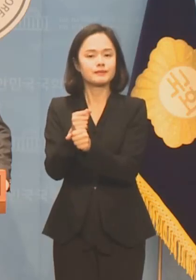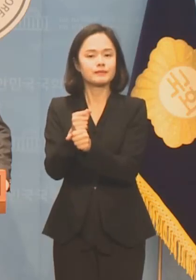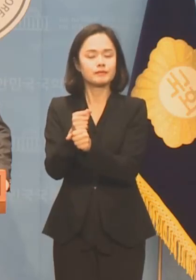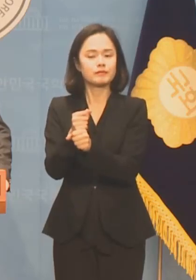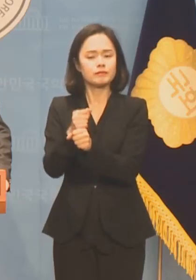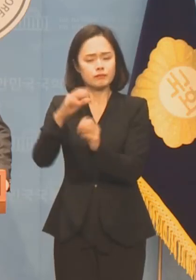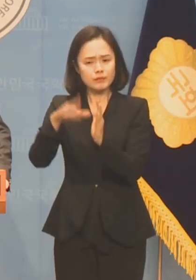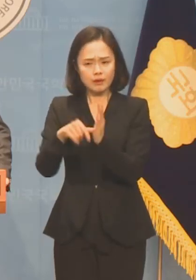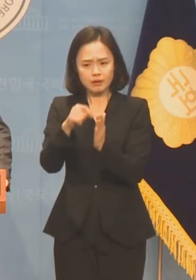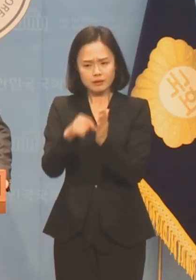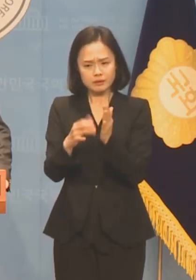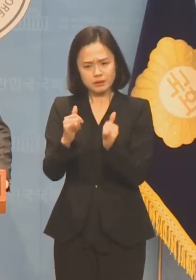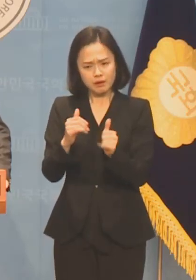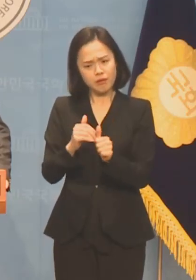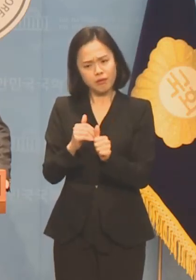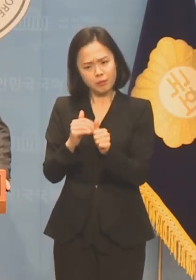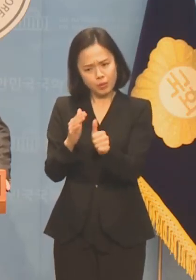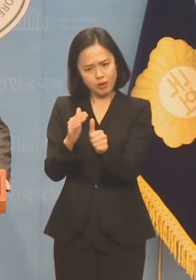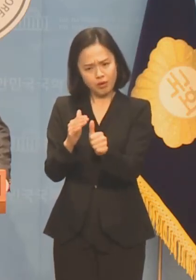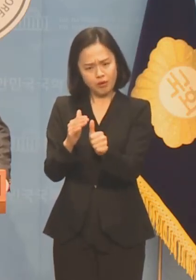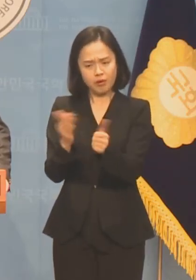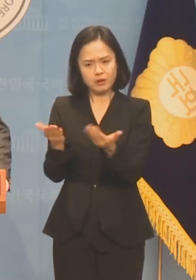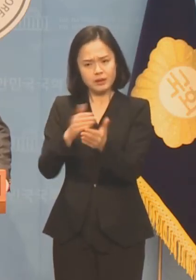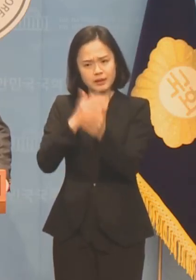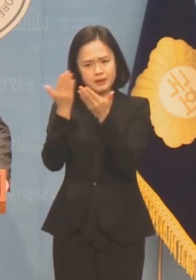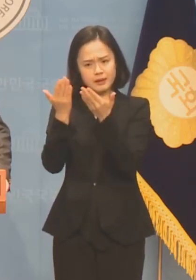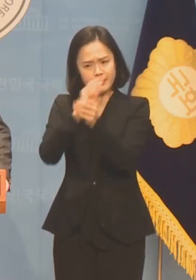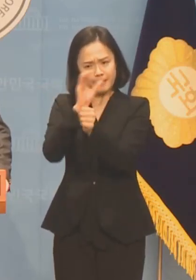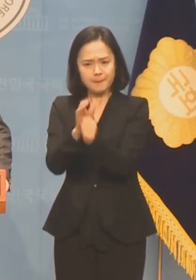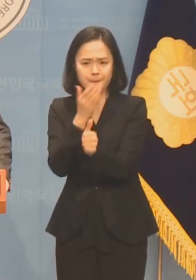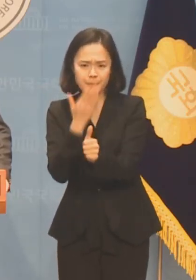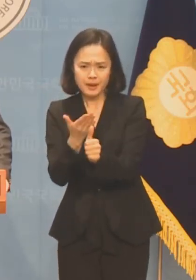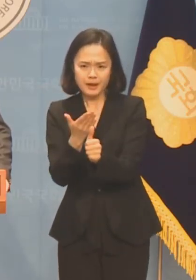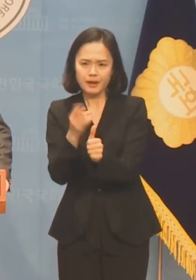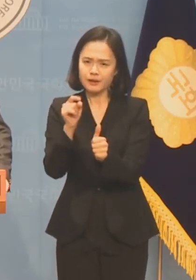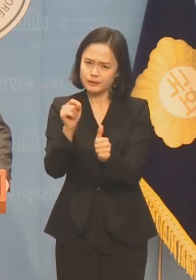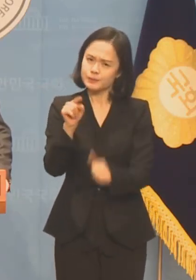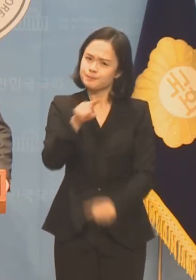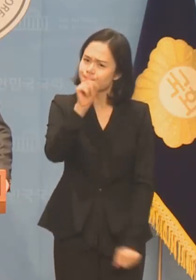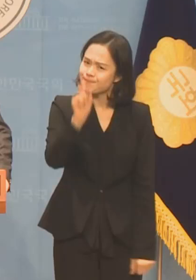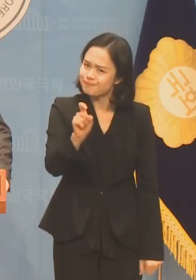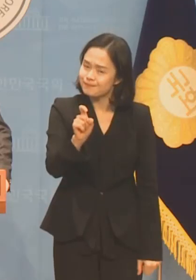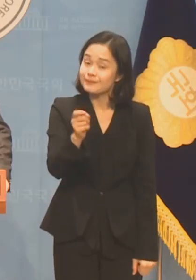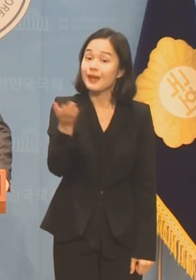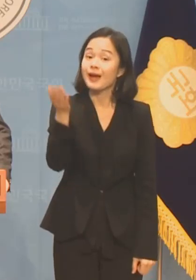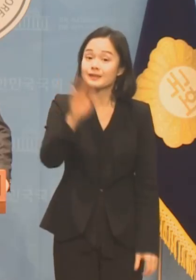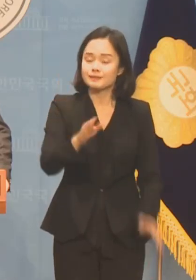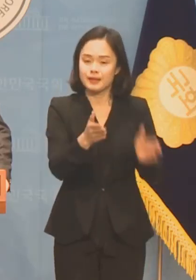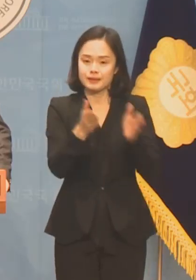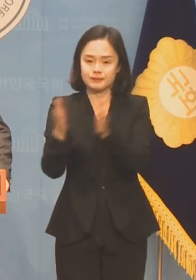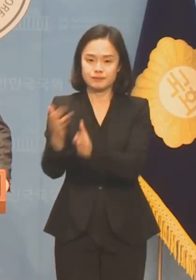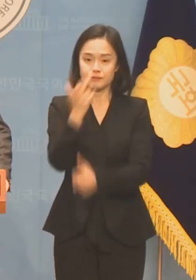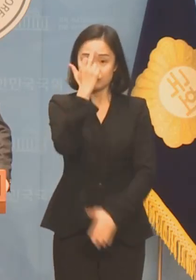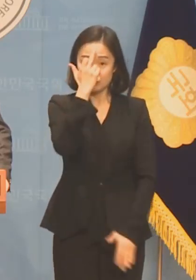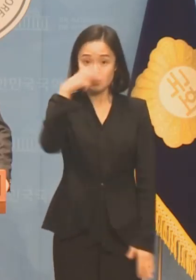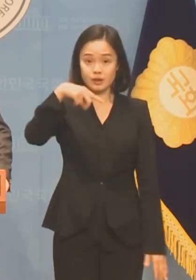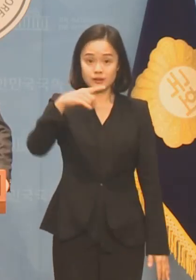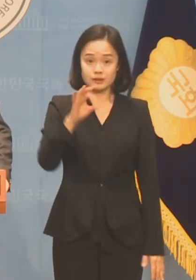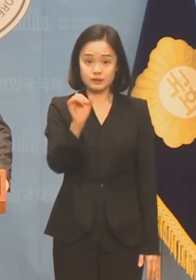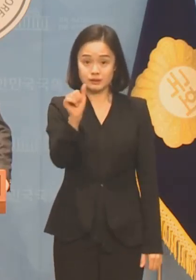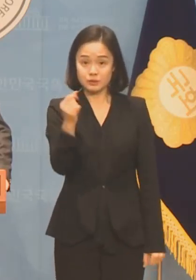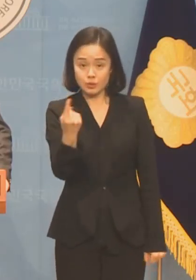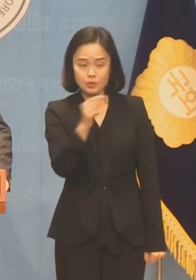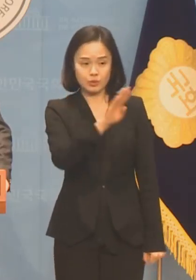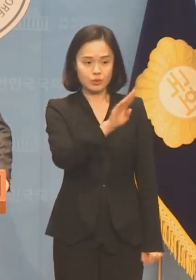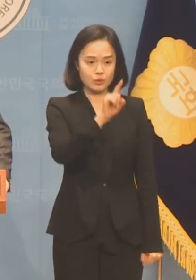있습니다. 그런데 최성호 이하, 박성재, 정영일, 한정우는 기자만 80여